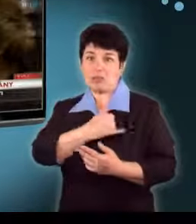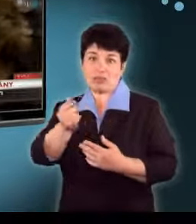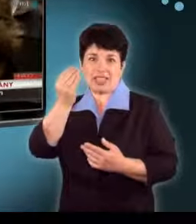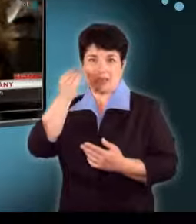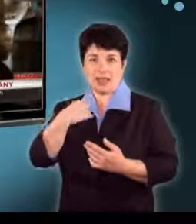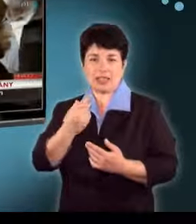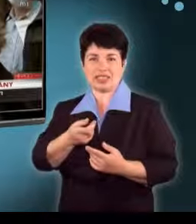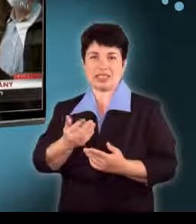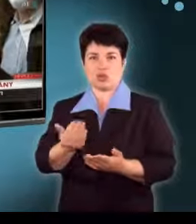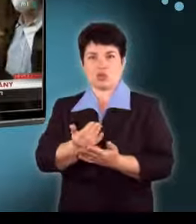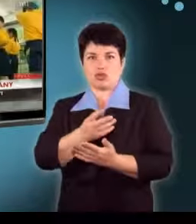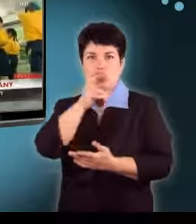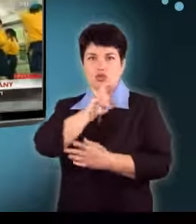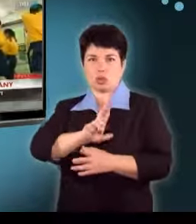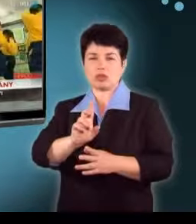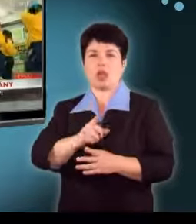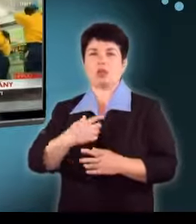kort, mondja ez az utas.